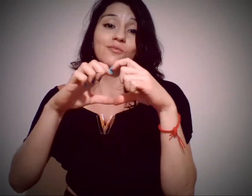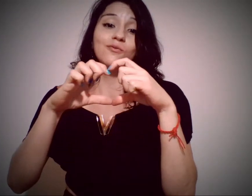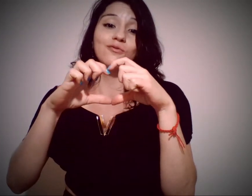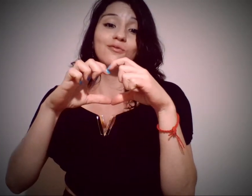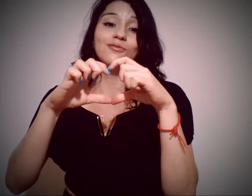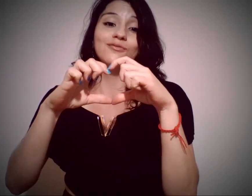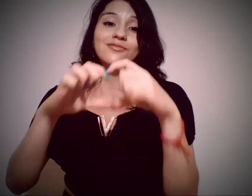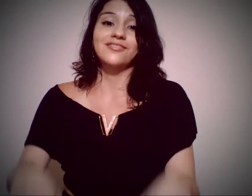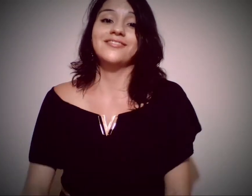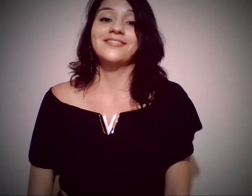¿no?